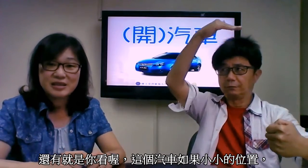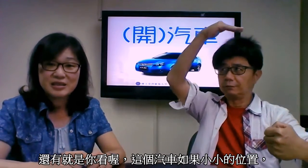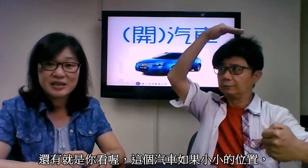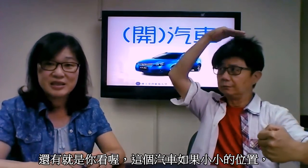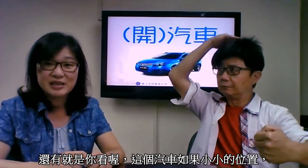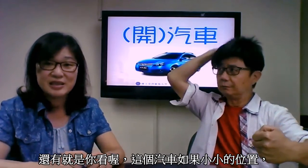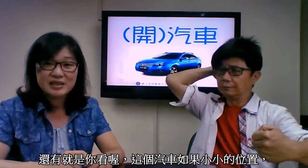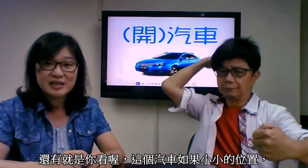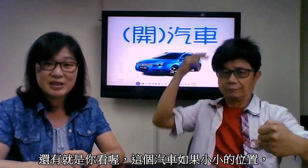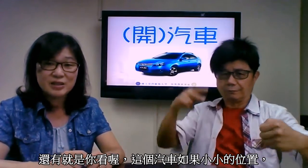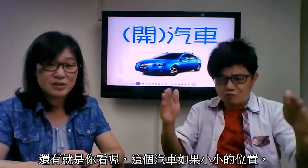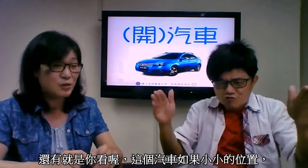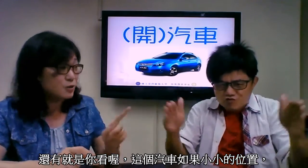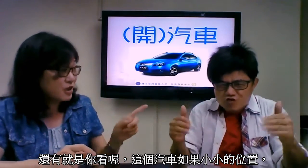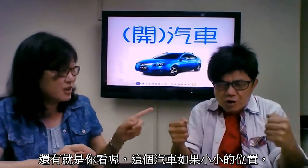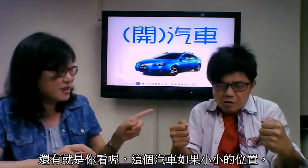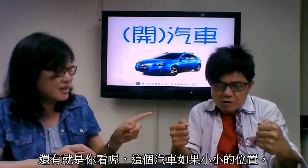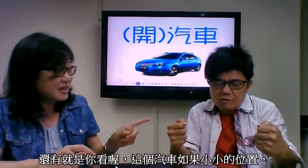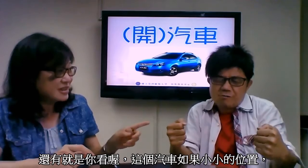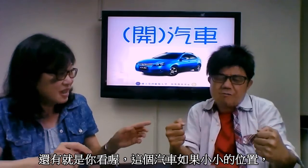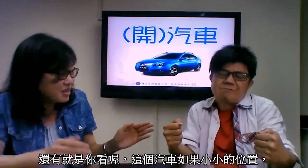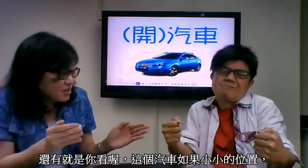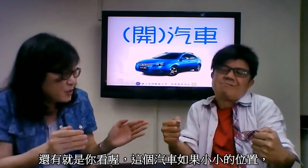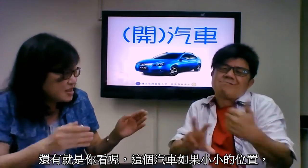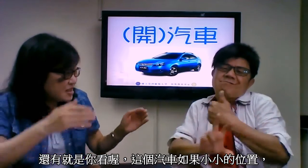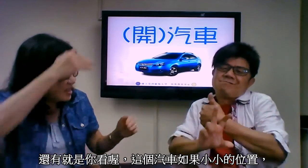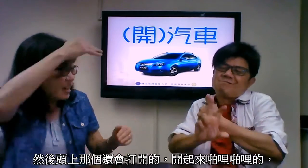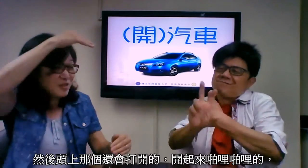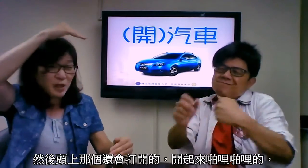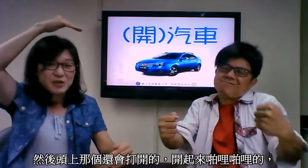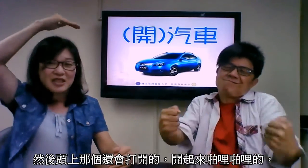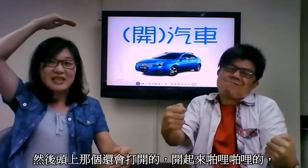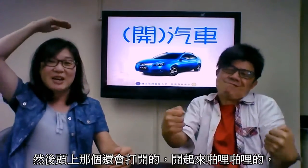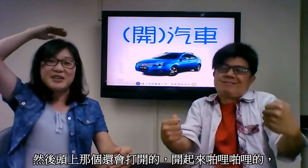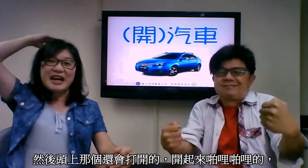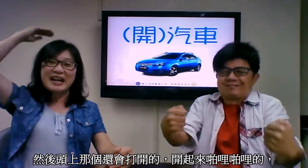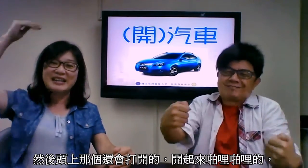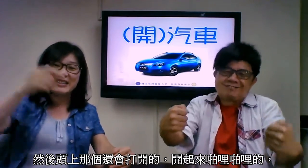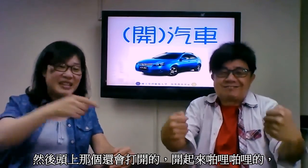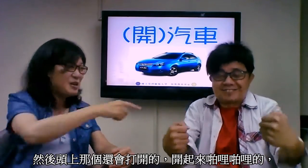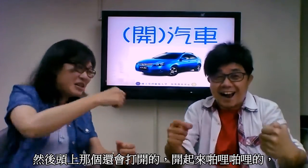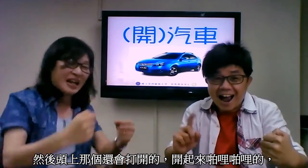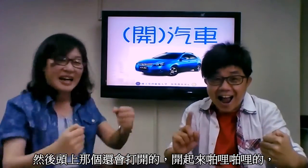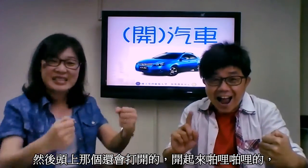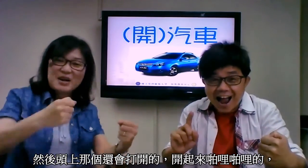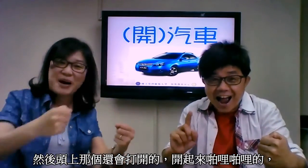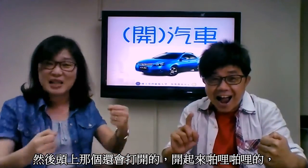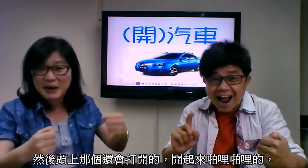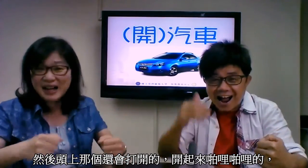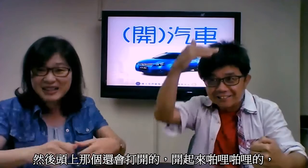个汽车如果小小的位置，然后头上那个还会打开的，开起来啪哩啪哩